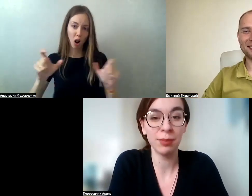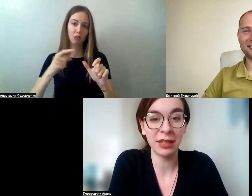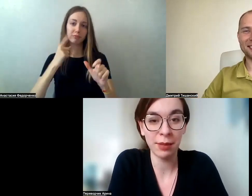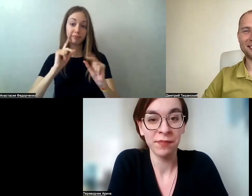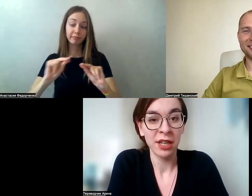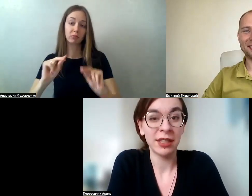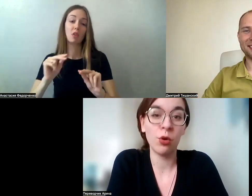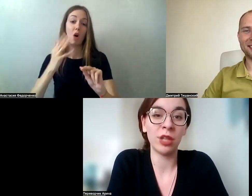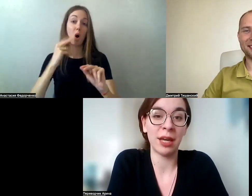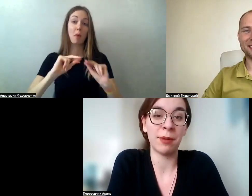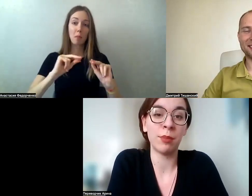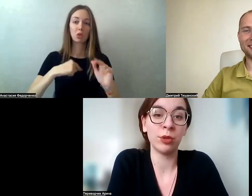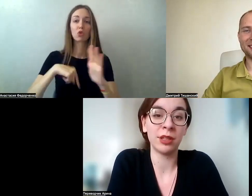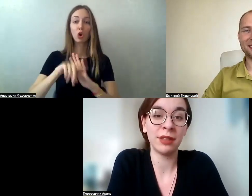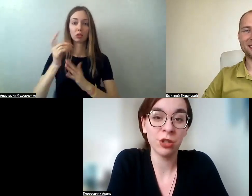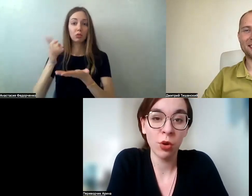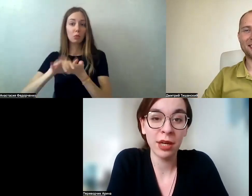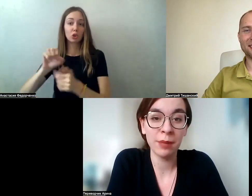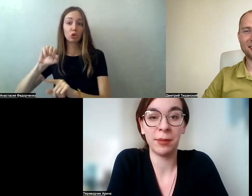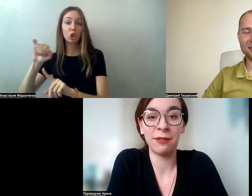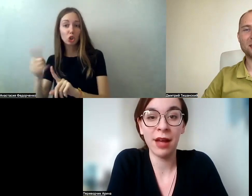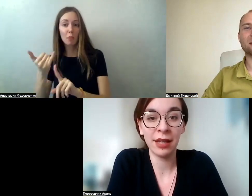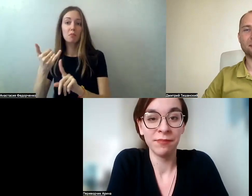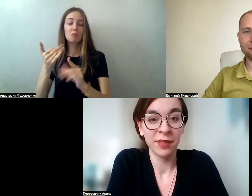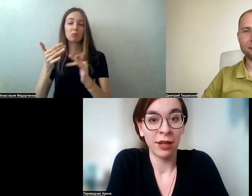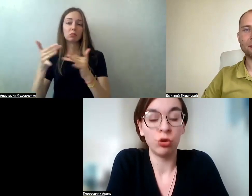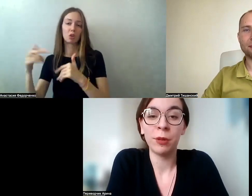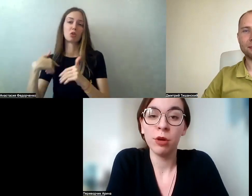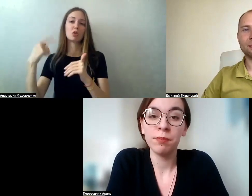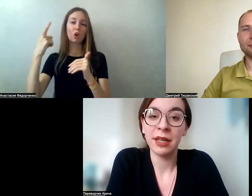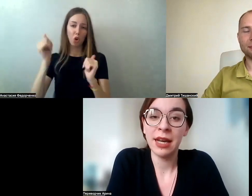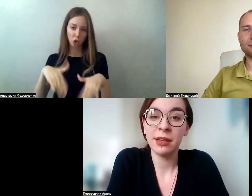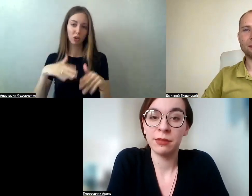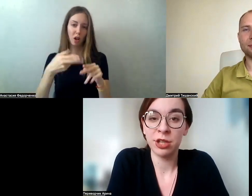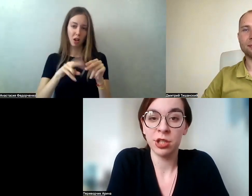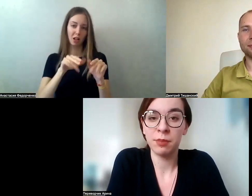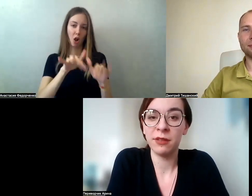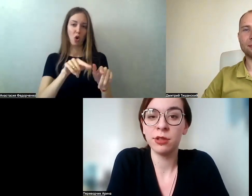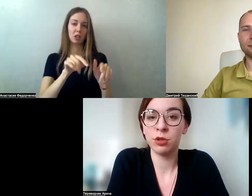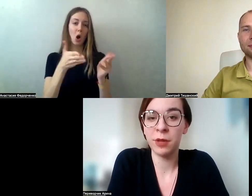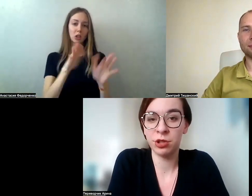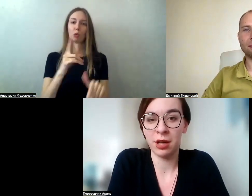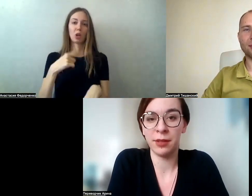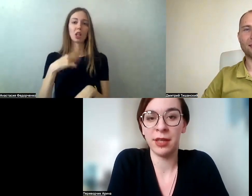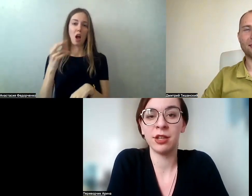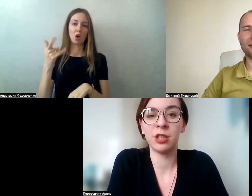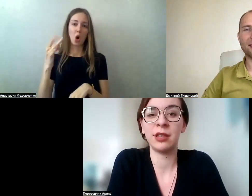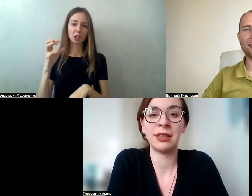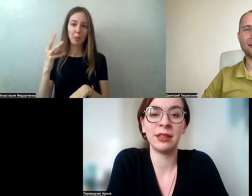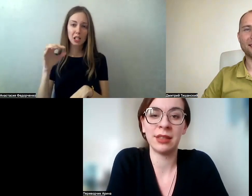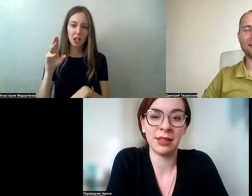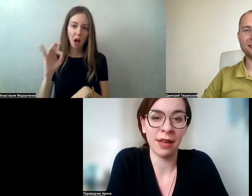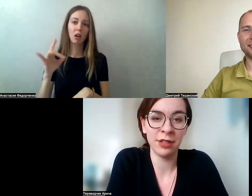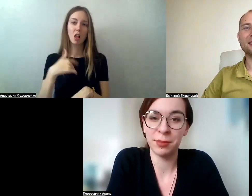их с шахматами. 3 года я проработала в этой школе, преподавала. Но потом параллельно в моей жизни появился суперджамп. И я решила